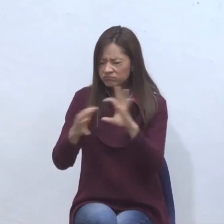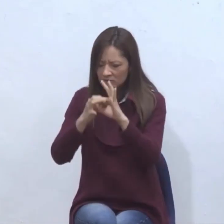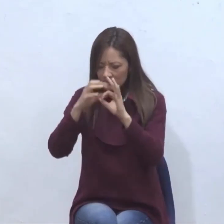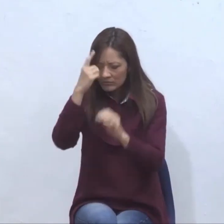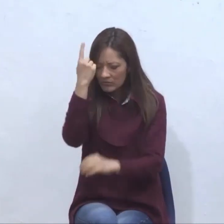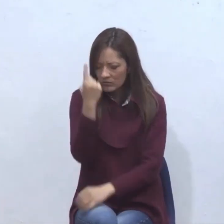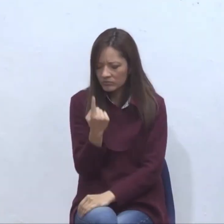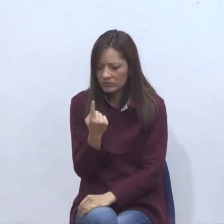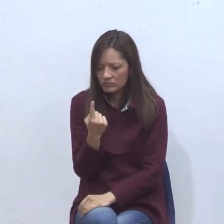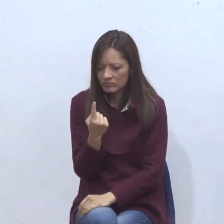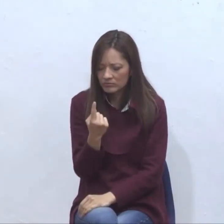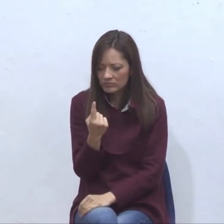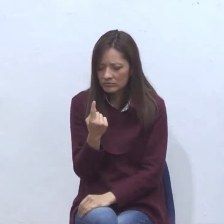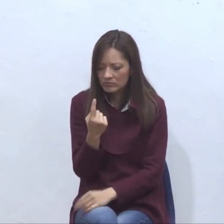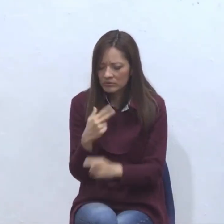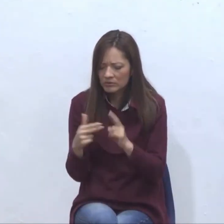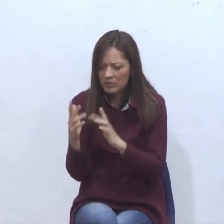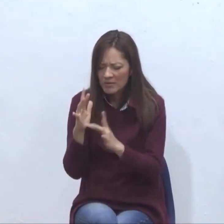Jesús.